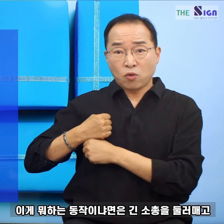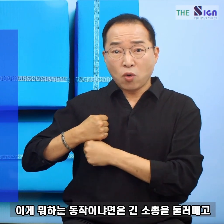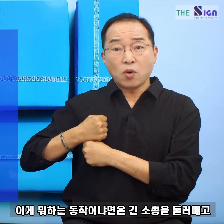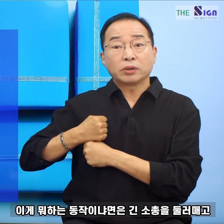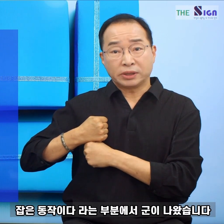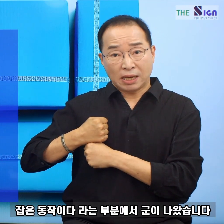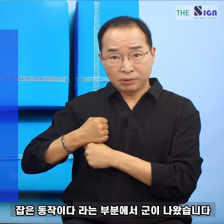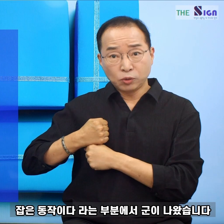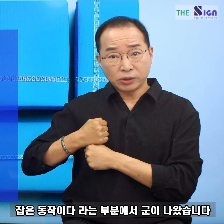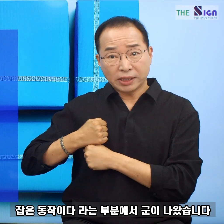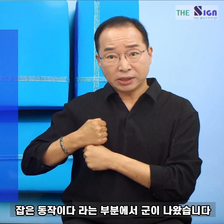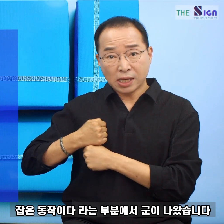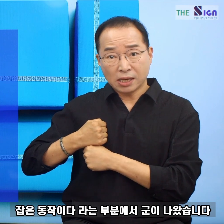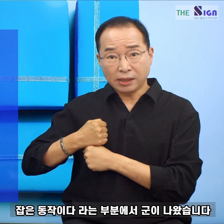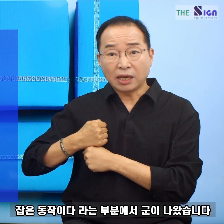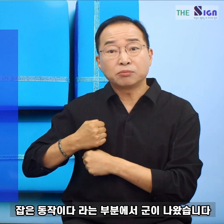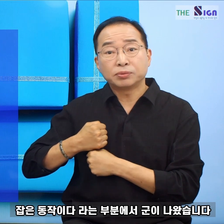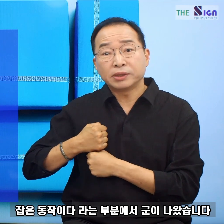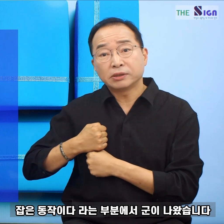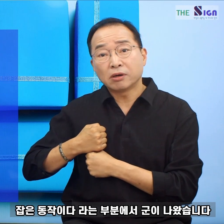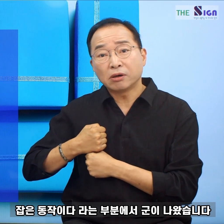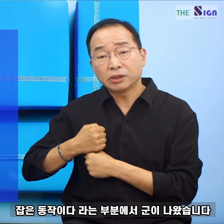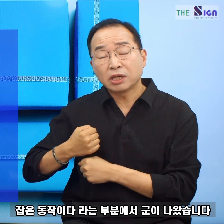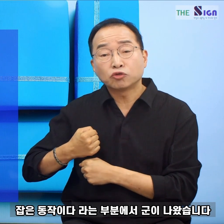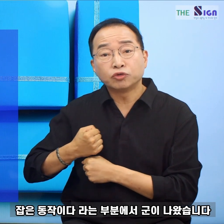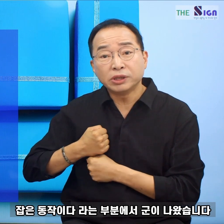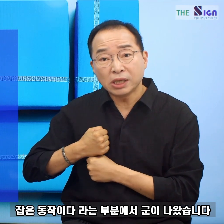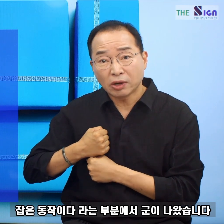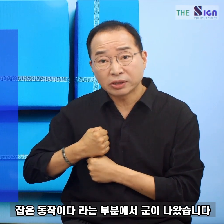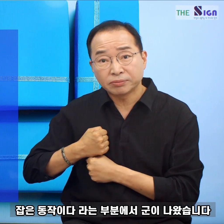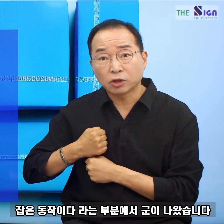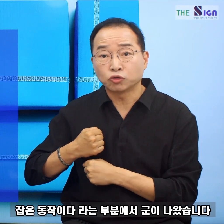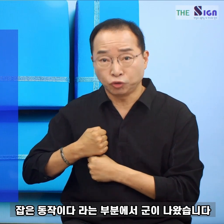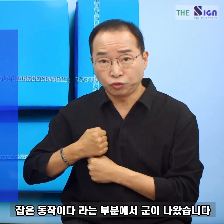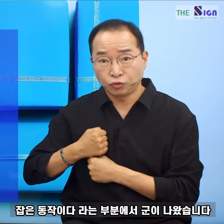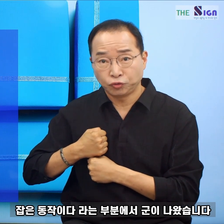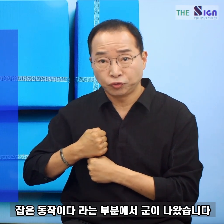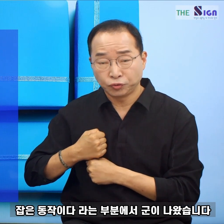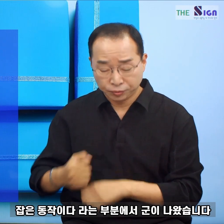들러매고 잡은 동작이다라는 부분에서 이게 군이 나왔습니다. 군.